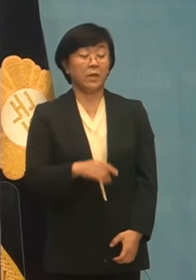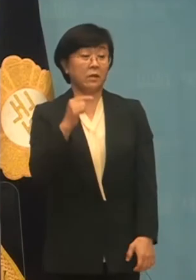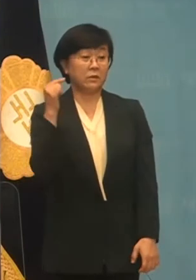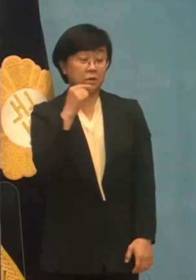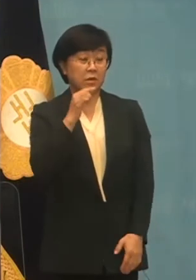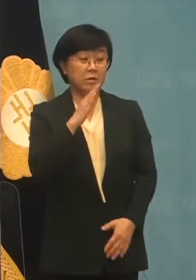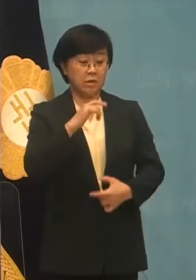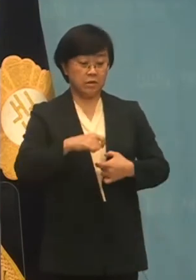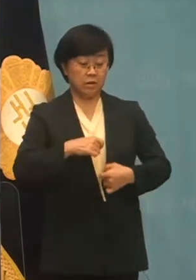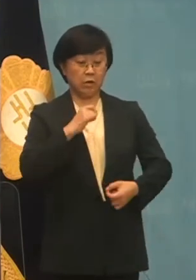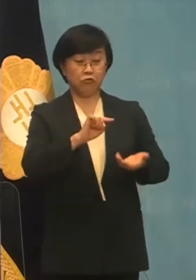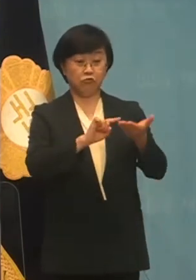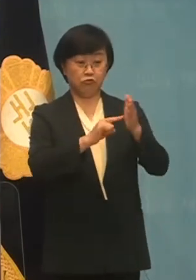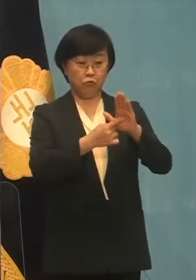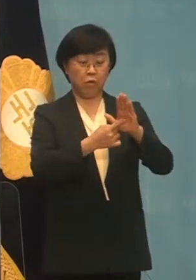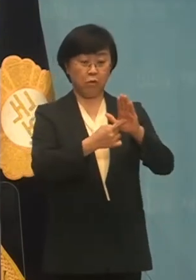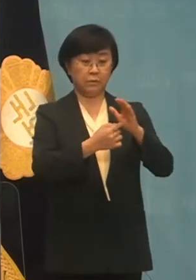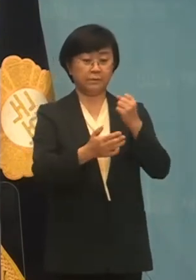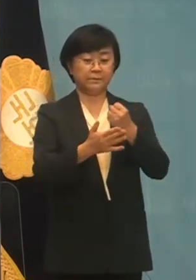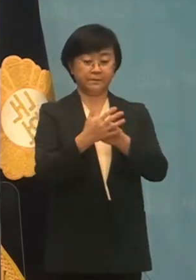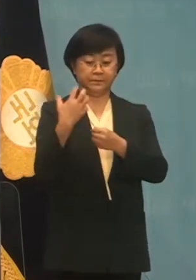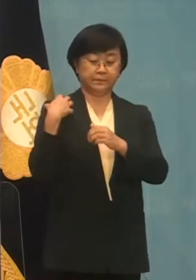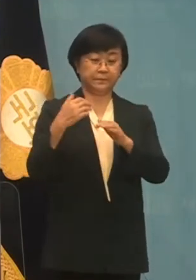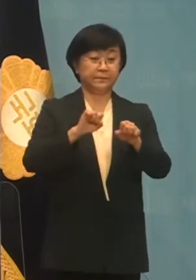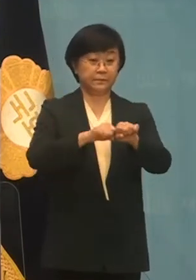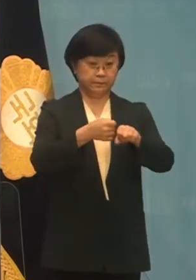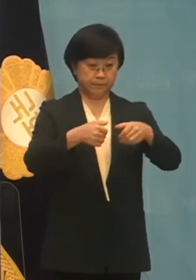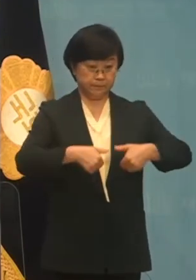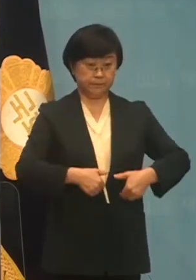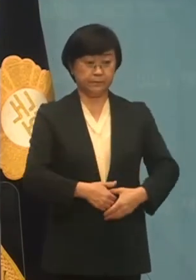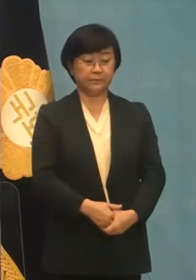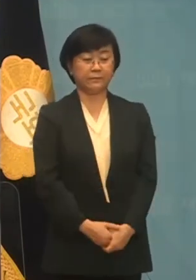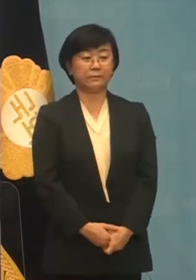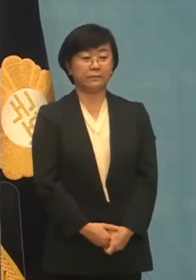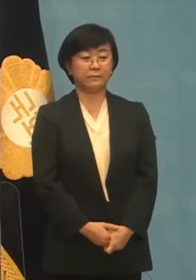철저한 진상규명과 책임자 처벌이 필요한 상황입니다.